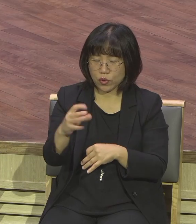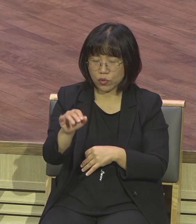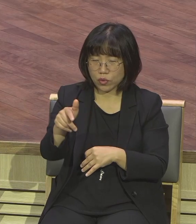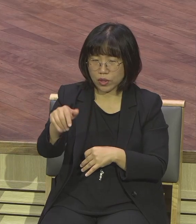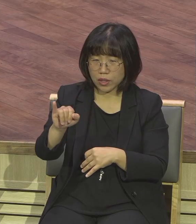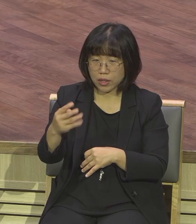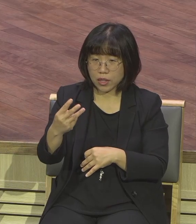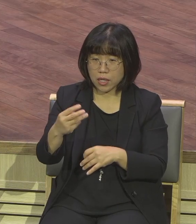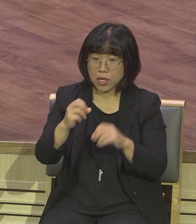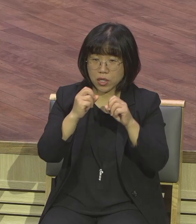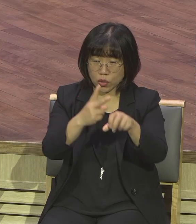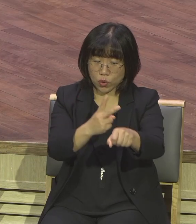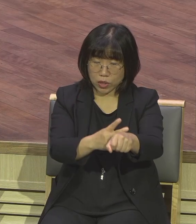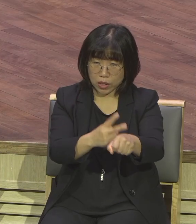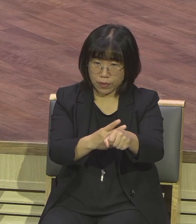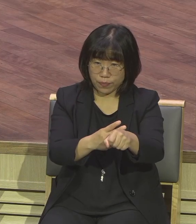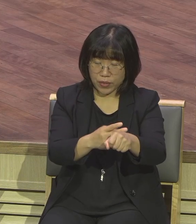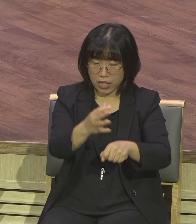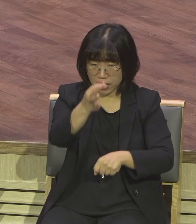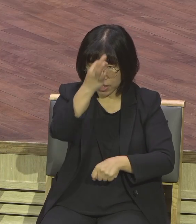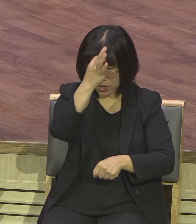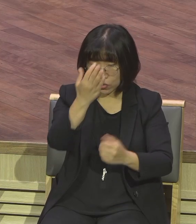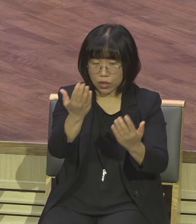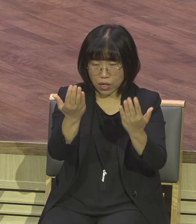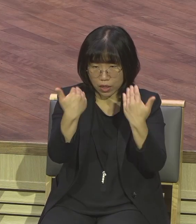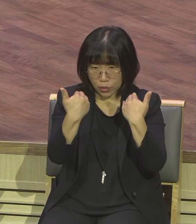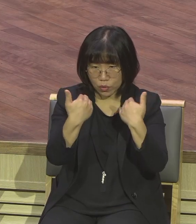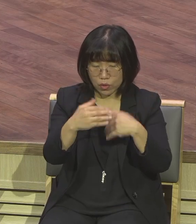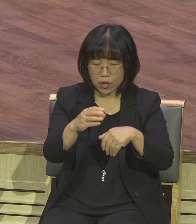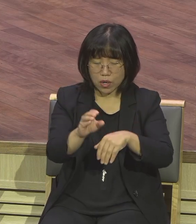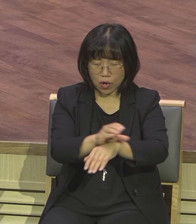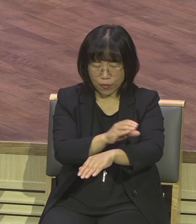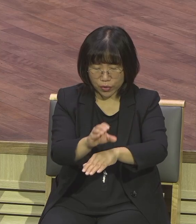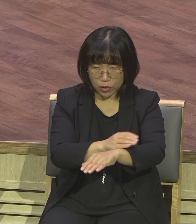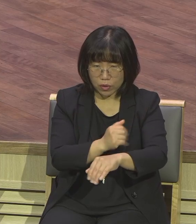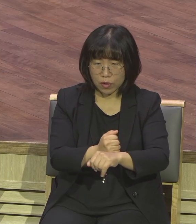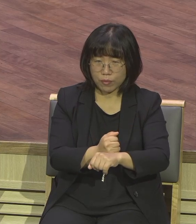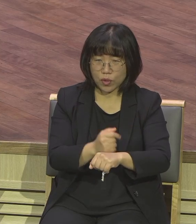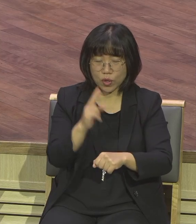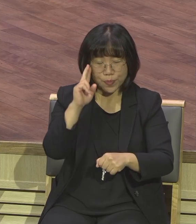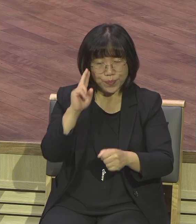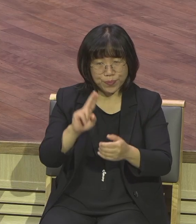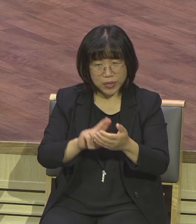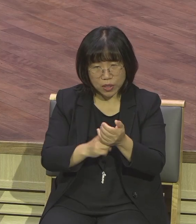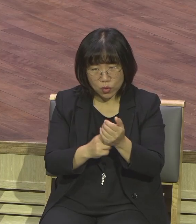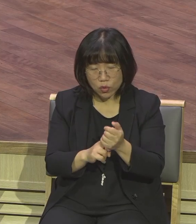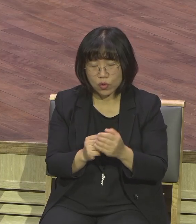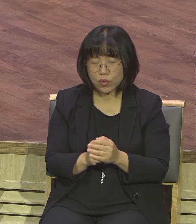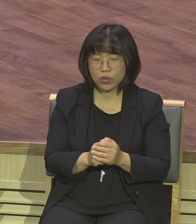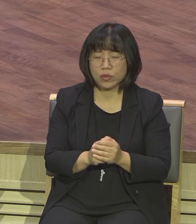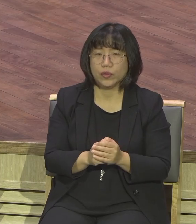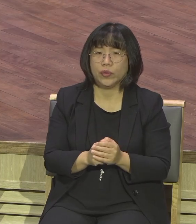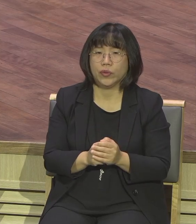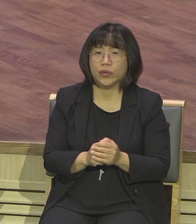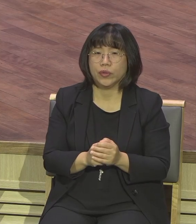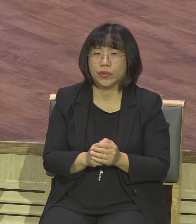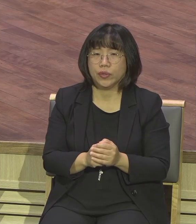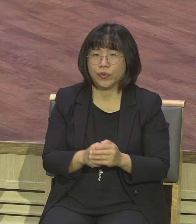거기 뭐 기술학교 뭐 컴퓨터 학교 목재 미용 이래가지고 지금 그 지금 미용실도 하고